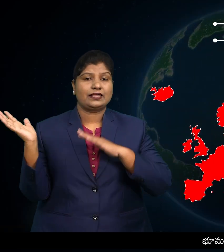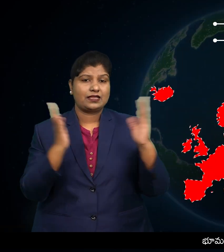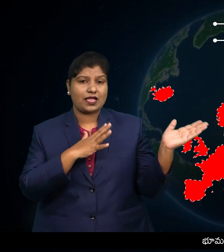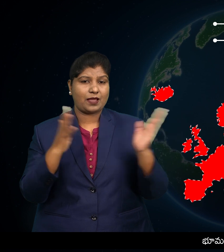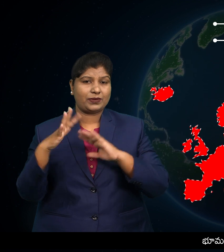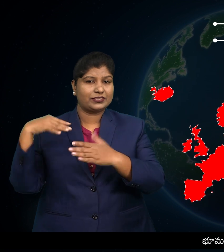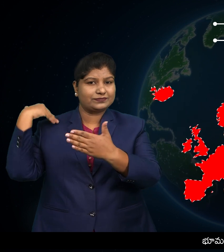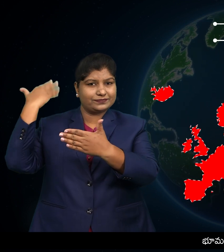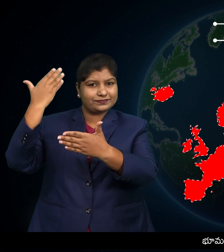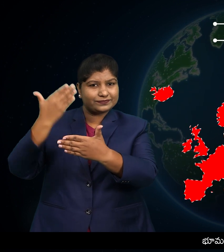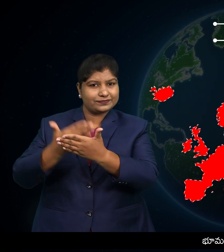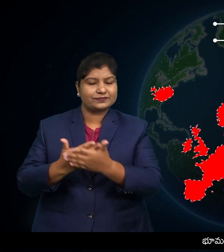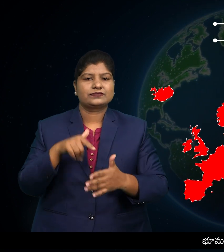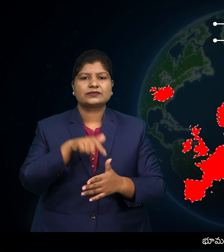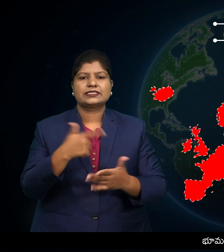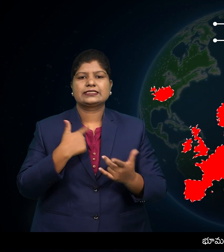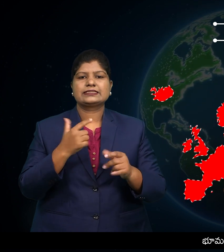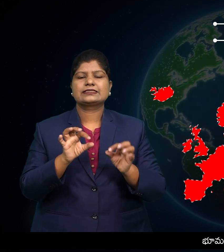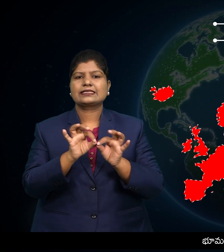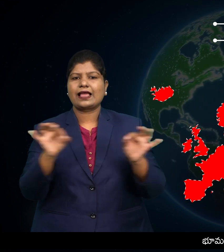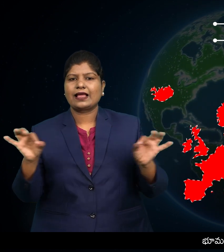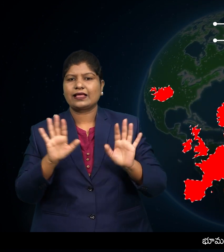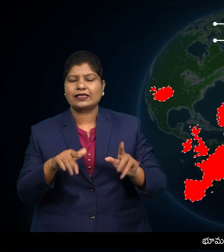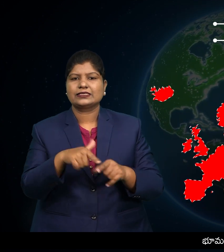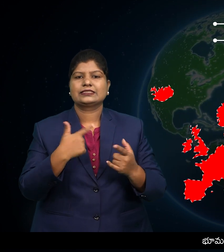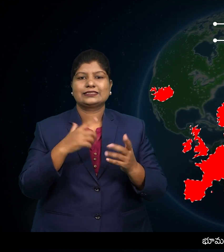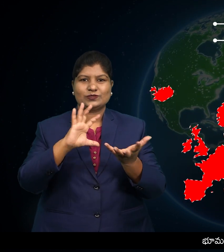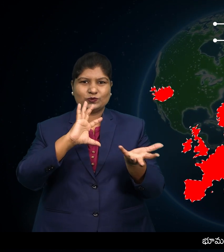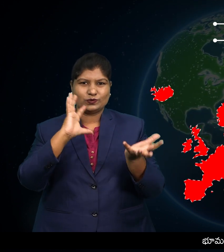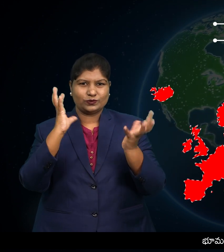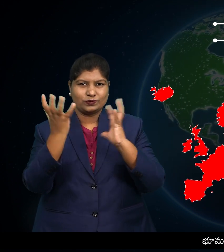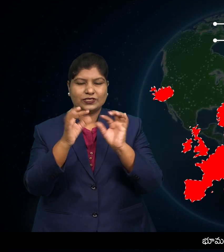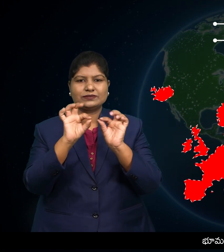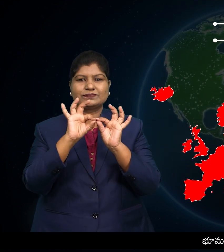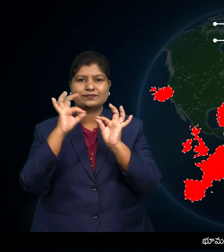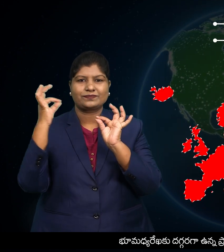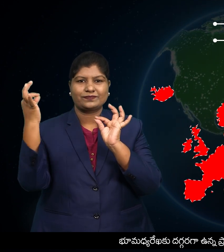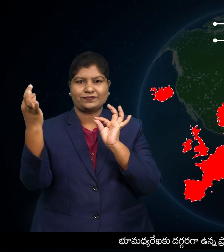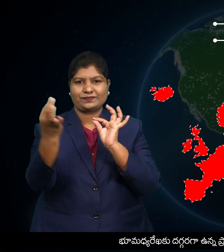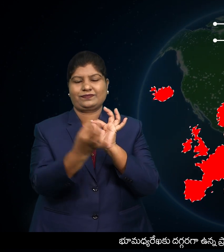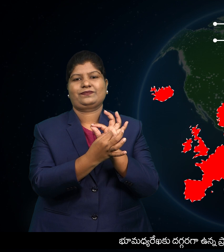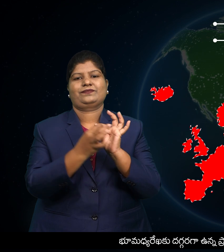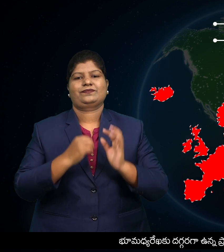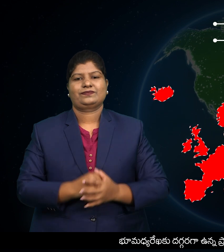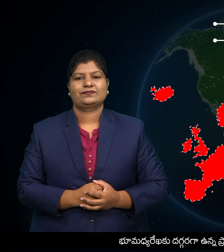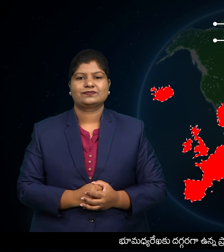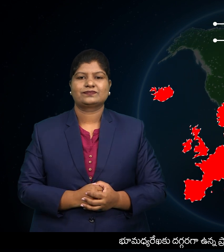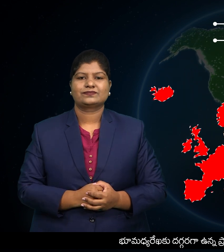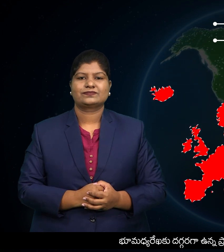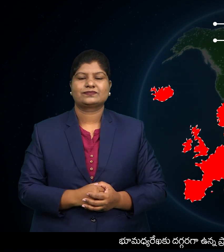భూమధ్యరేఖ నుండి దూరం. భూమధ్యరేఖకు దగ్గరగా ఉన్న